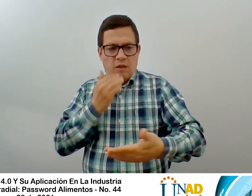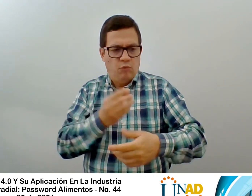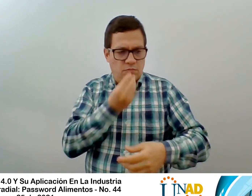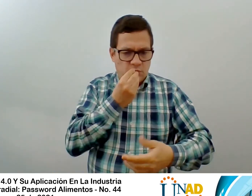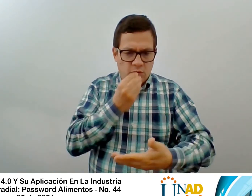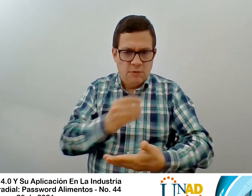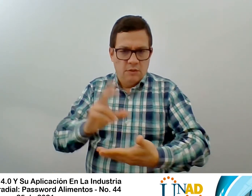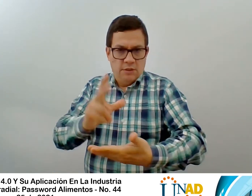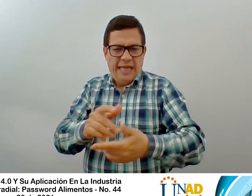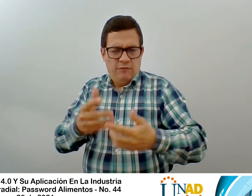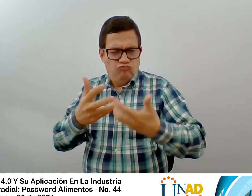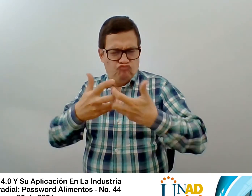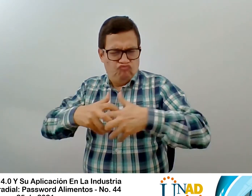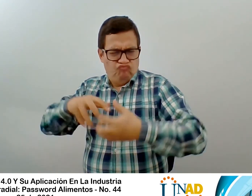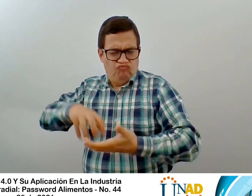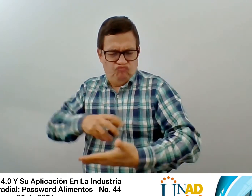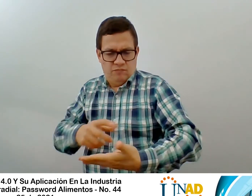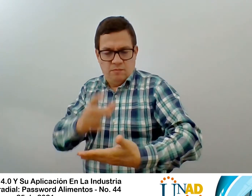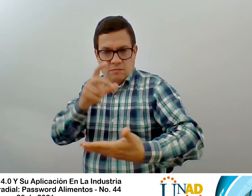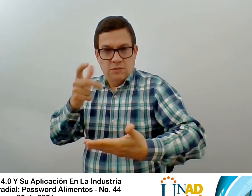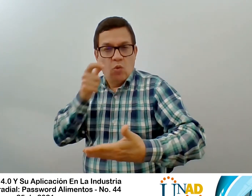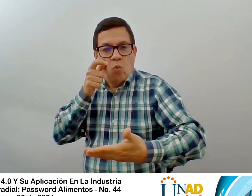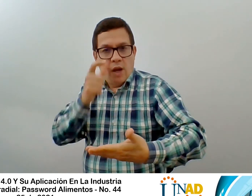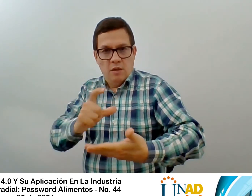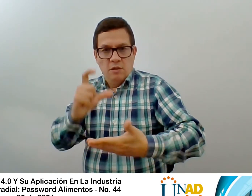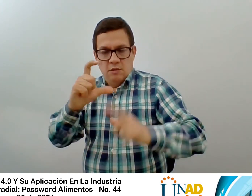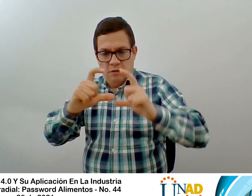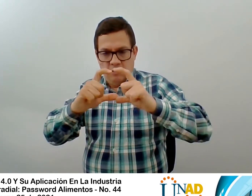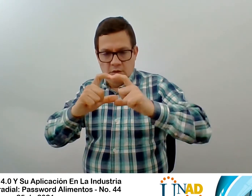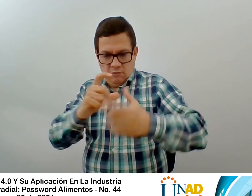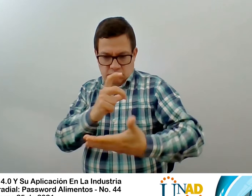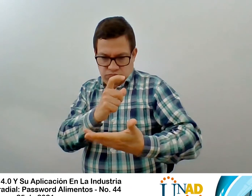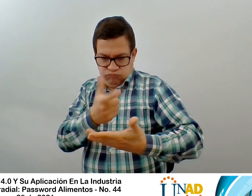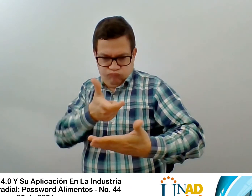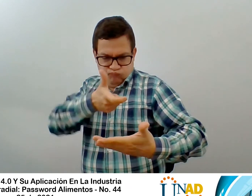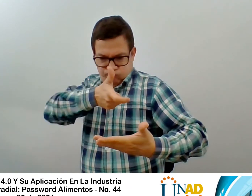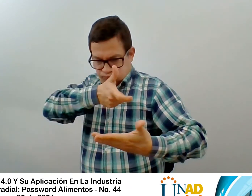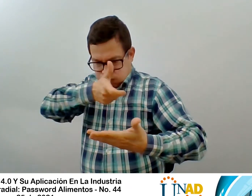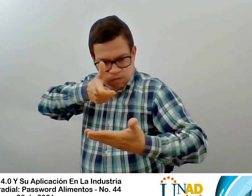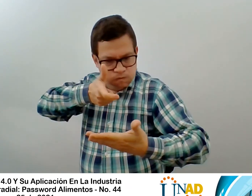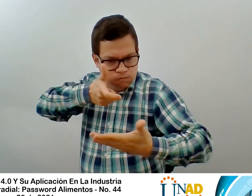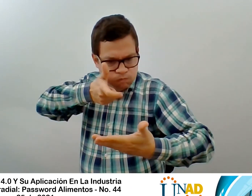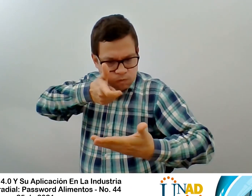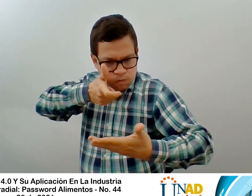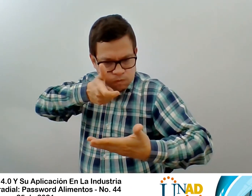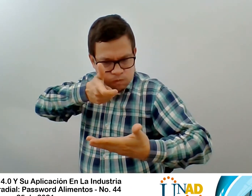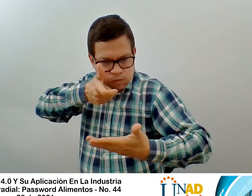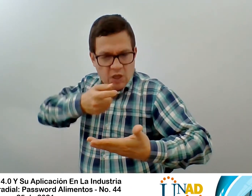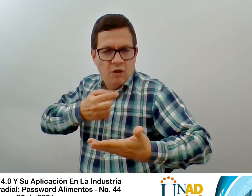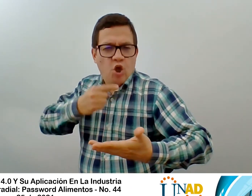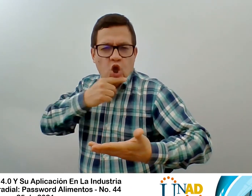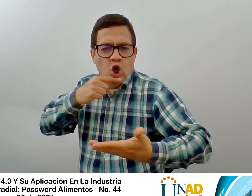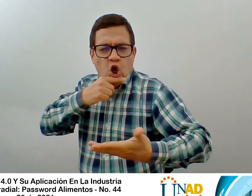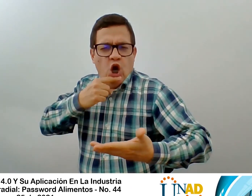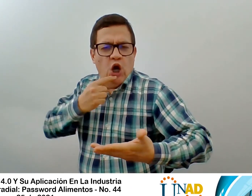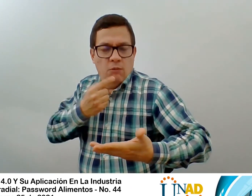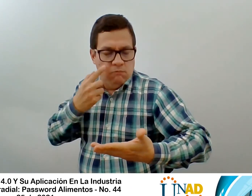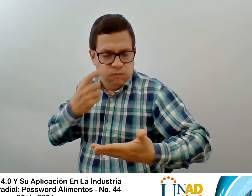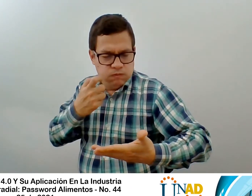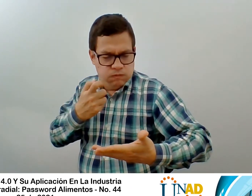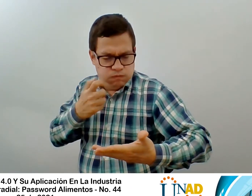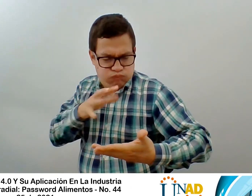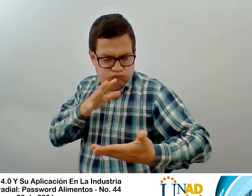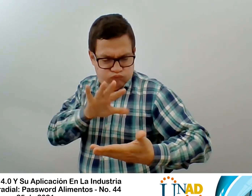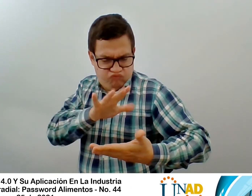implementar equipos de espectroscopía infrarroja que nos ayuden a detectar contaminaciones, adulteraciones o fraudes en